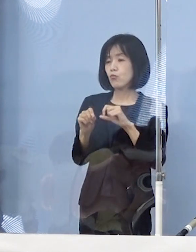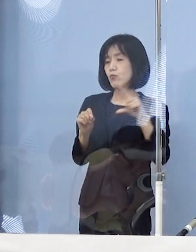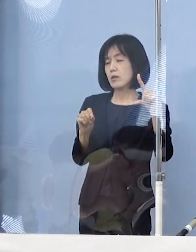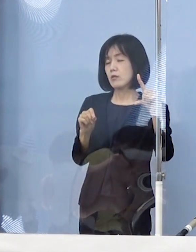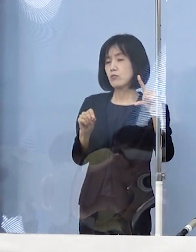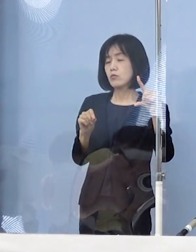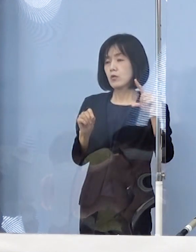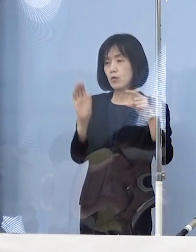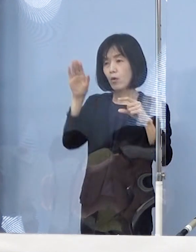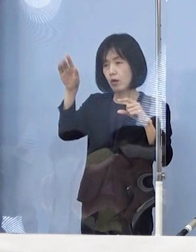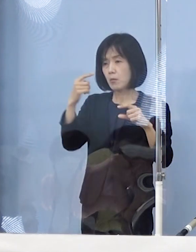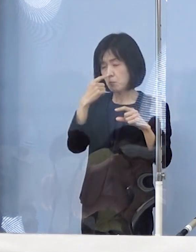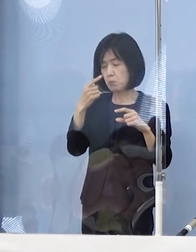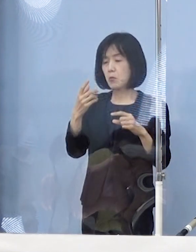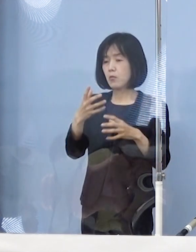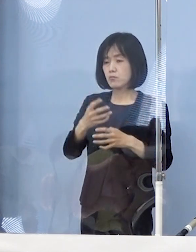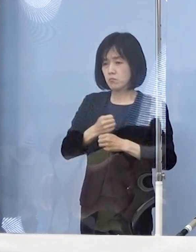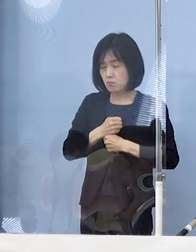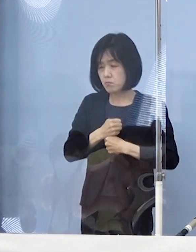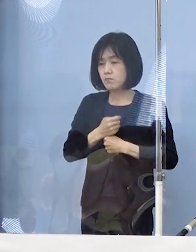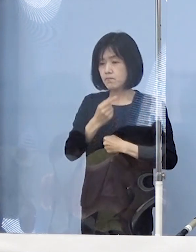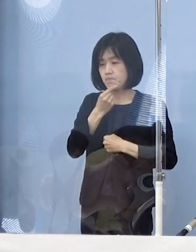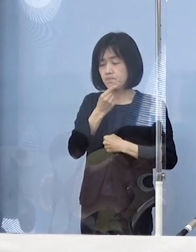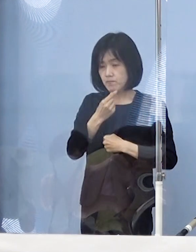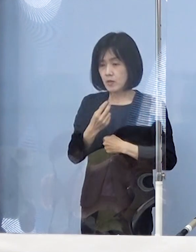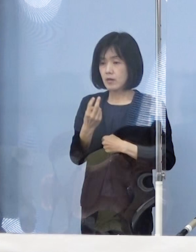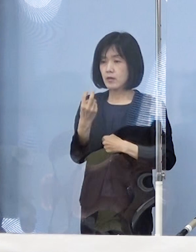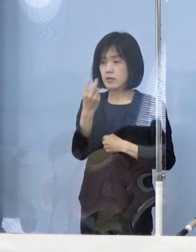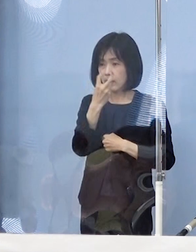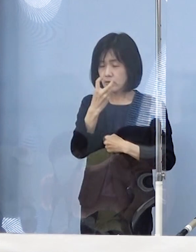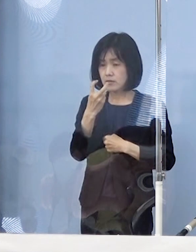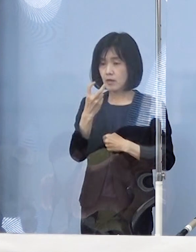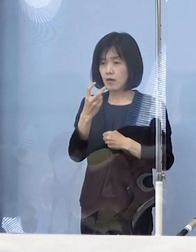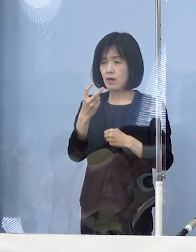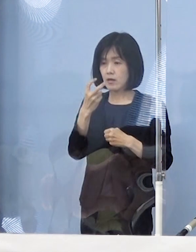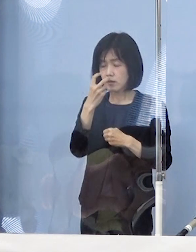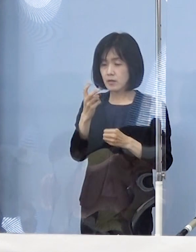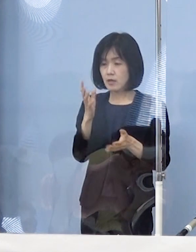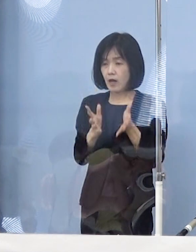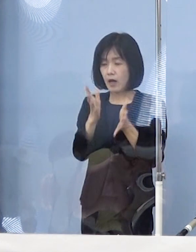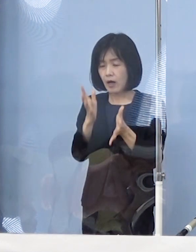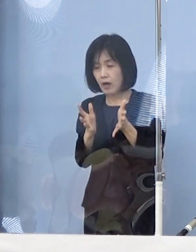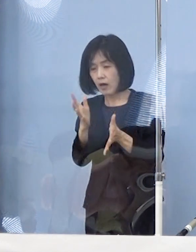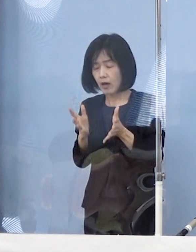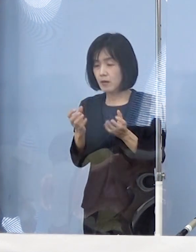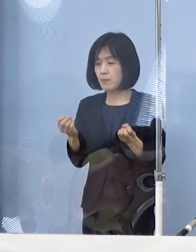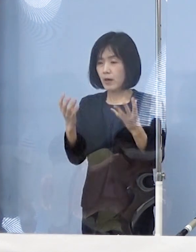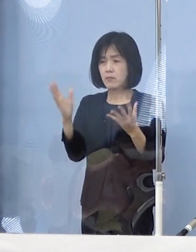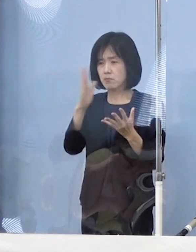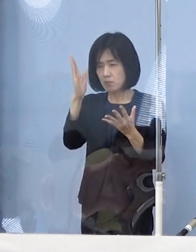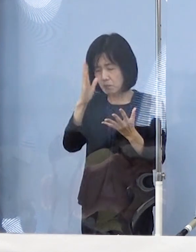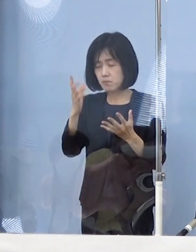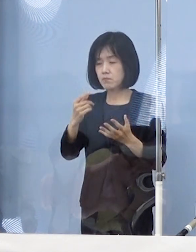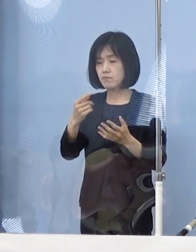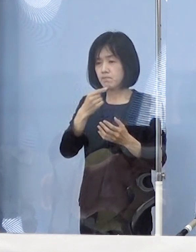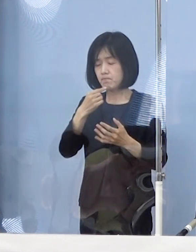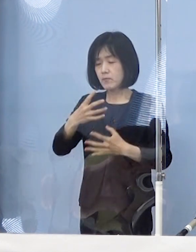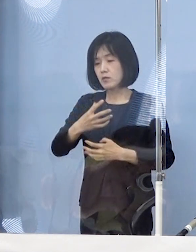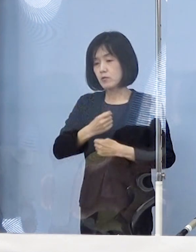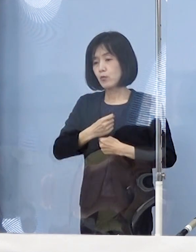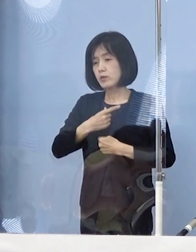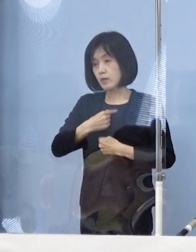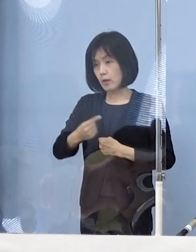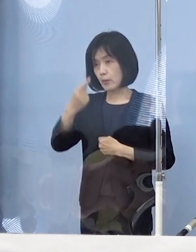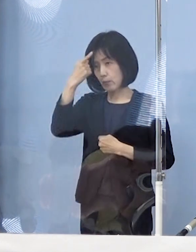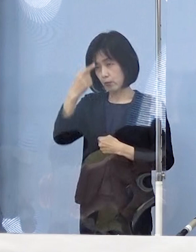ても今後気をつけていって検査が追いつかないというような状況が発生しないようによく気をつけていきたいというふうに考え